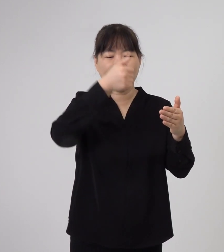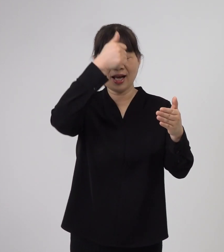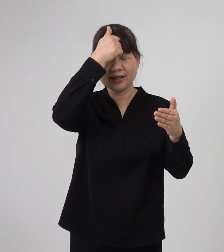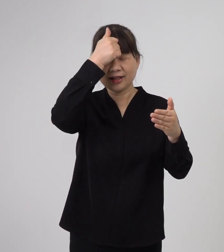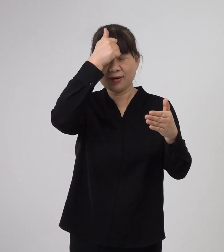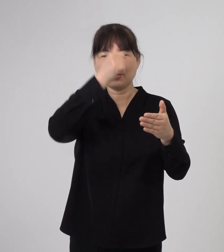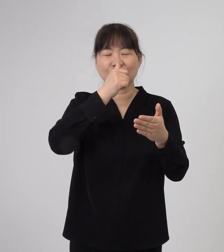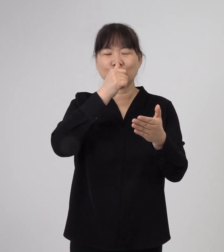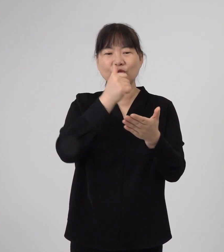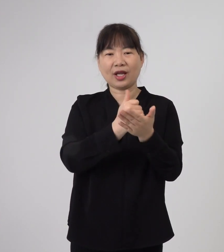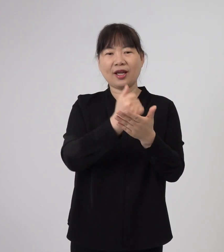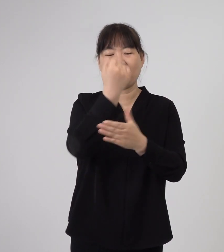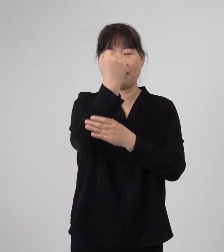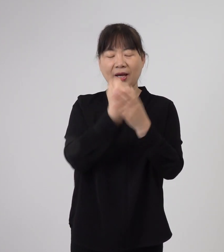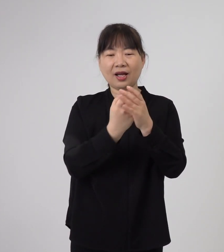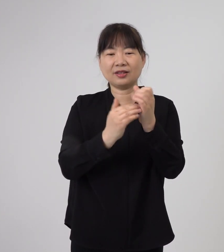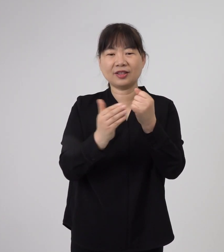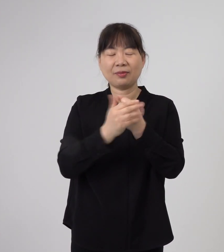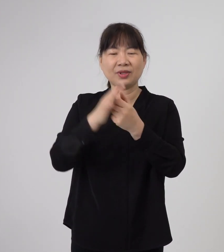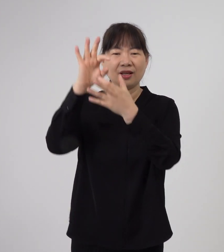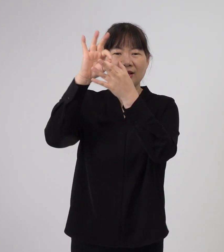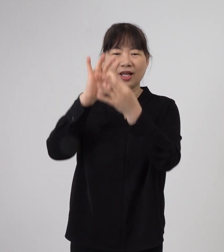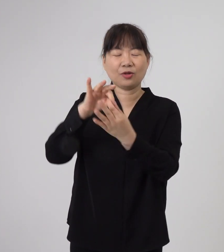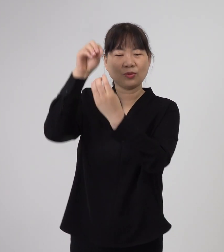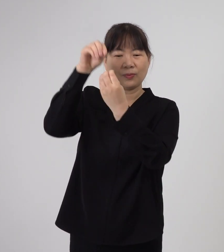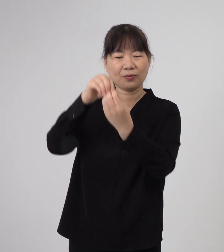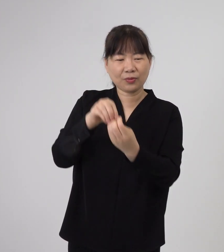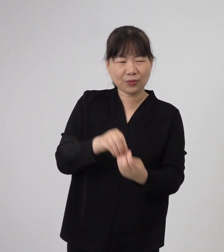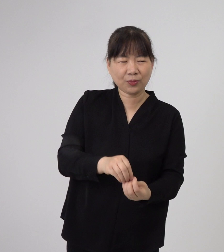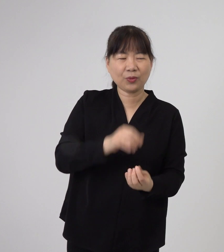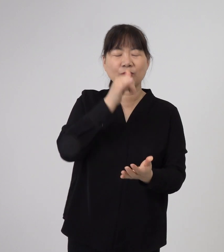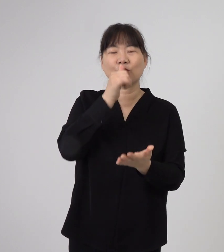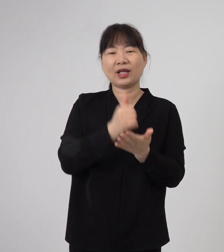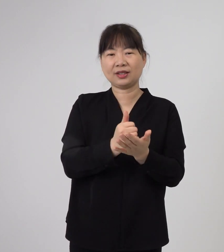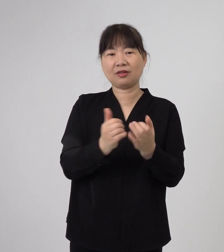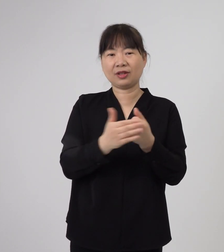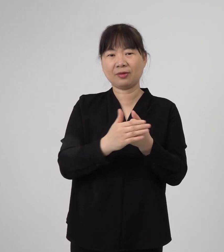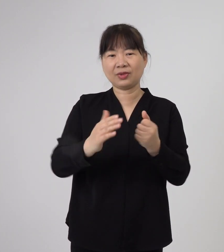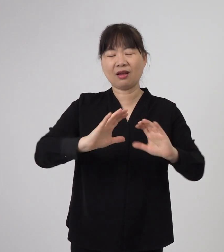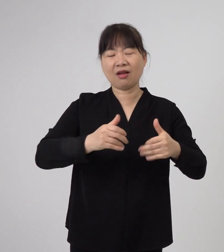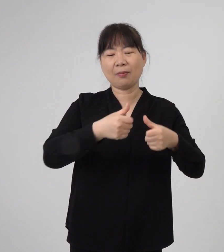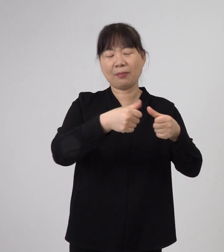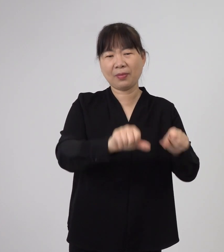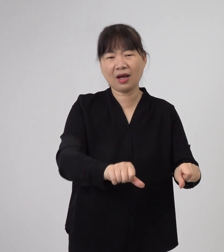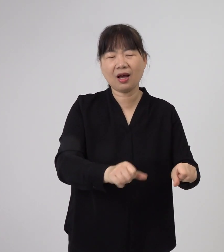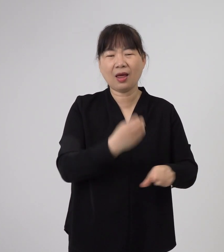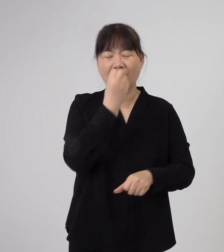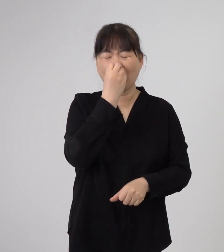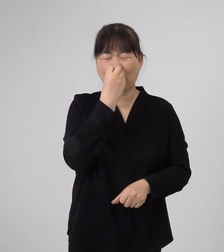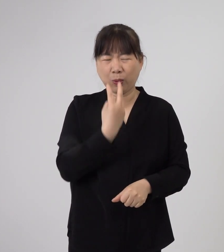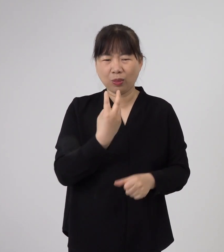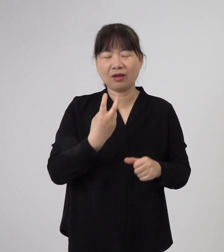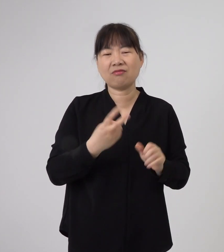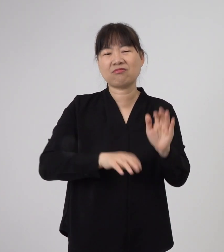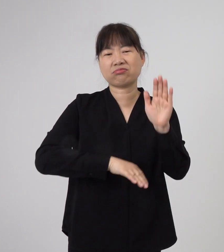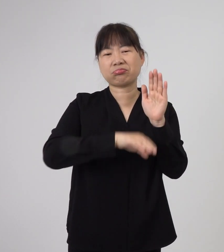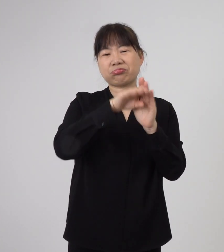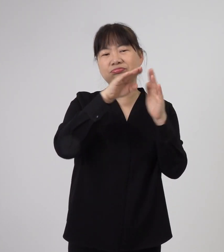죄로 세상은 무너지죠. 망가져요. 온갖 악취와 썩은